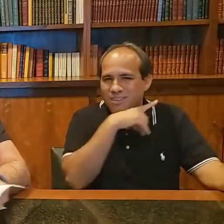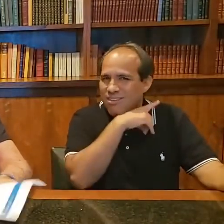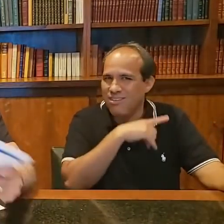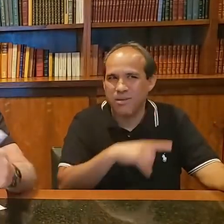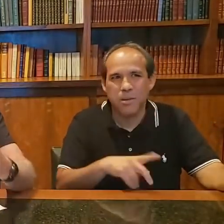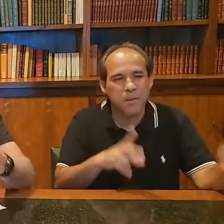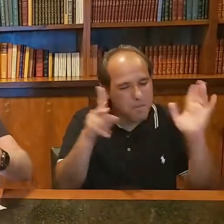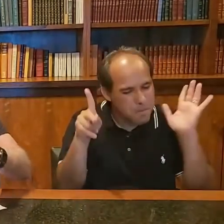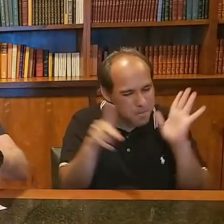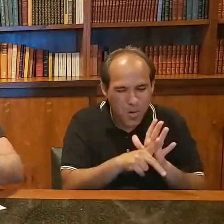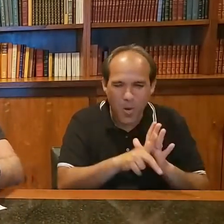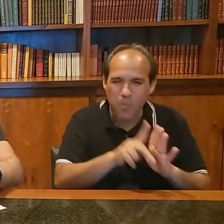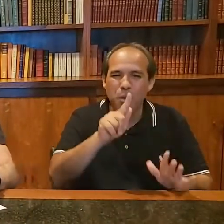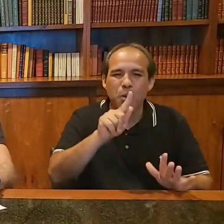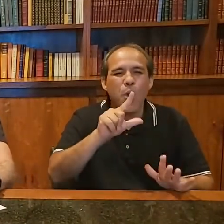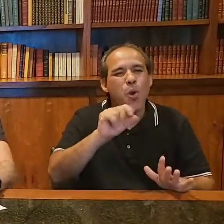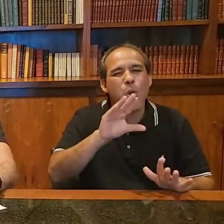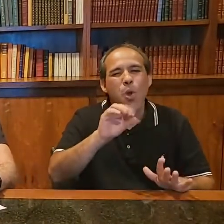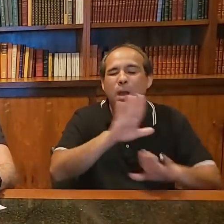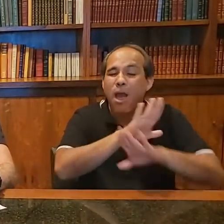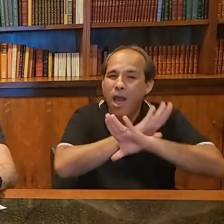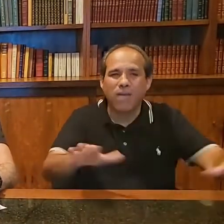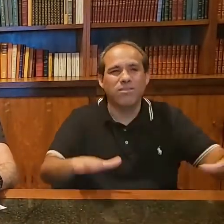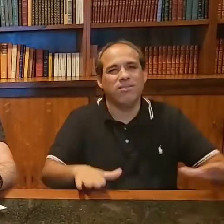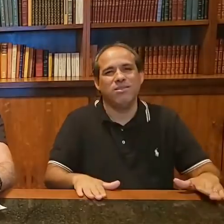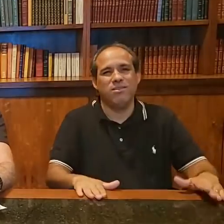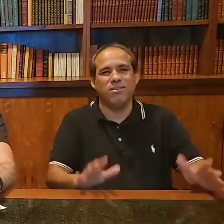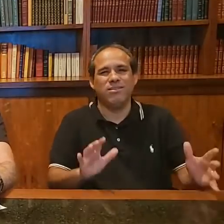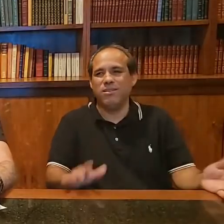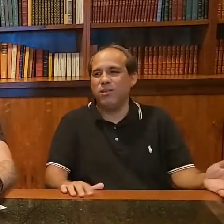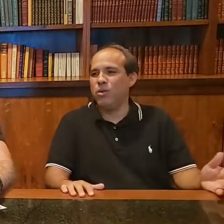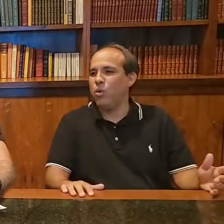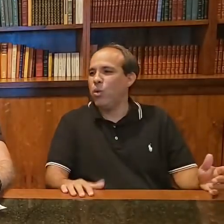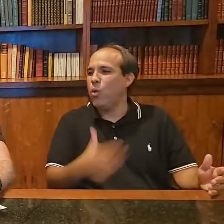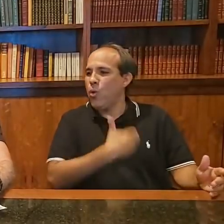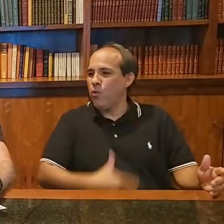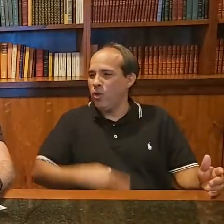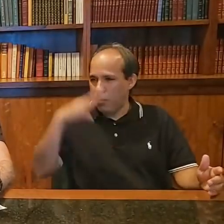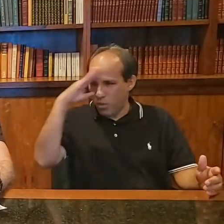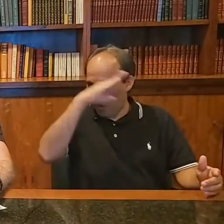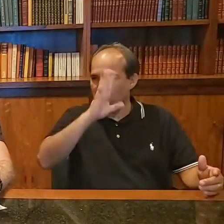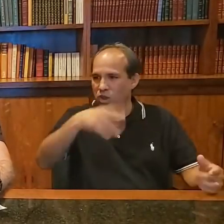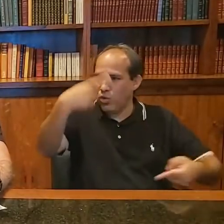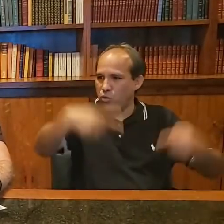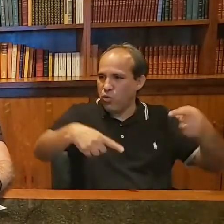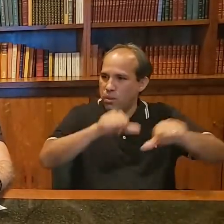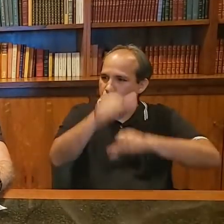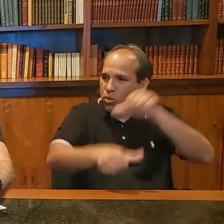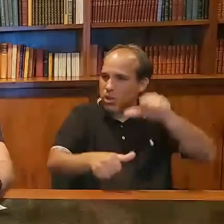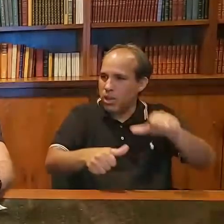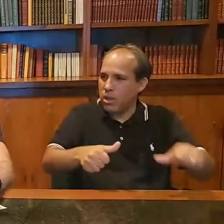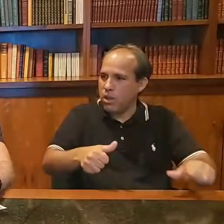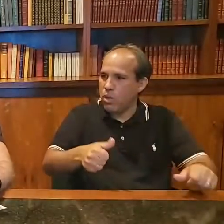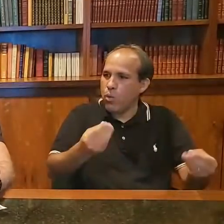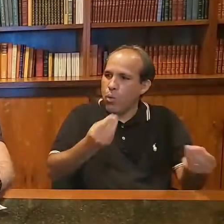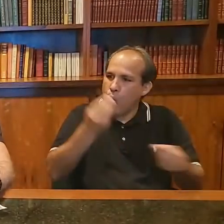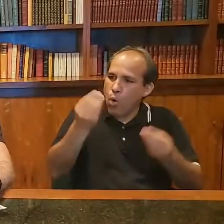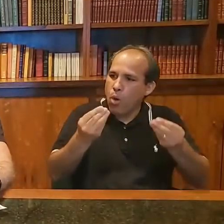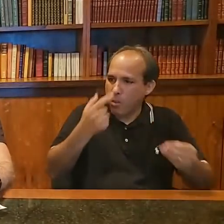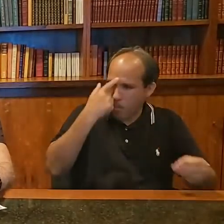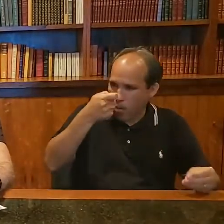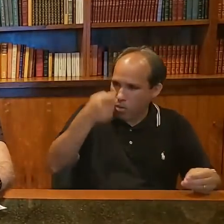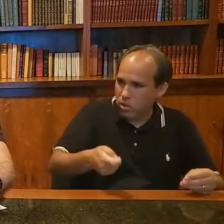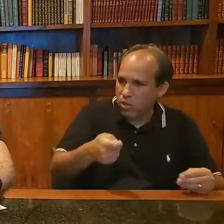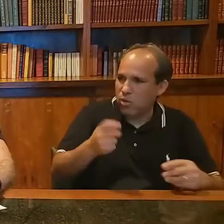Tinha que ser da Globo, né? Oh, pessoal da Globo aí, né? Governo Bolsonaro discute mudar posição sobre Venezuela